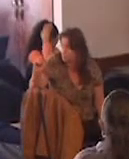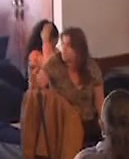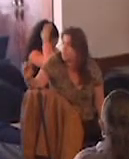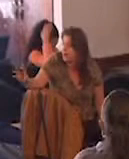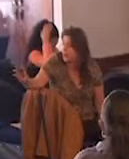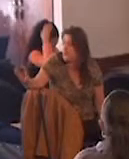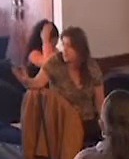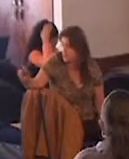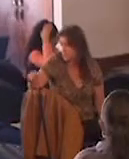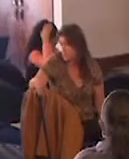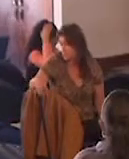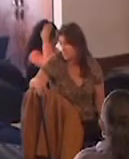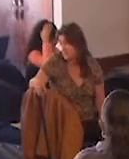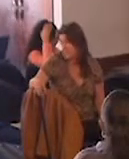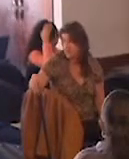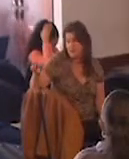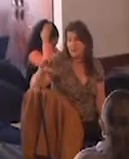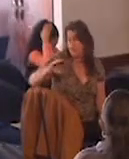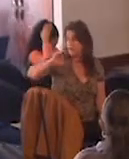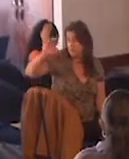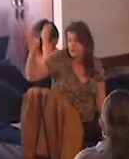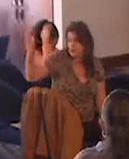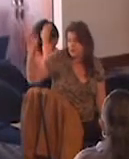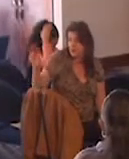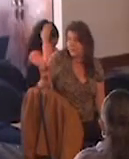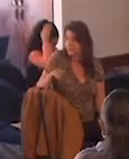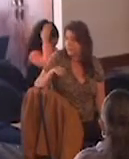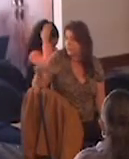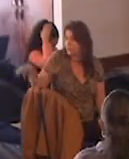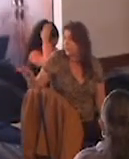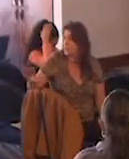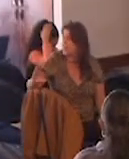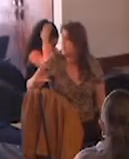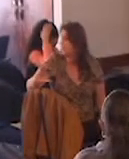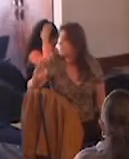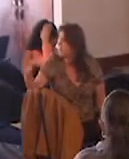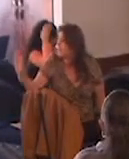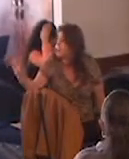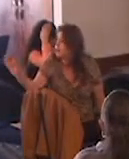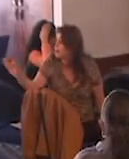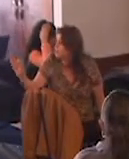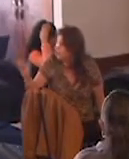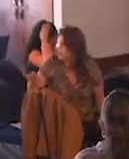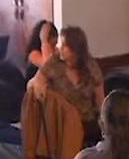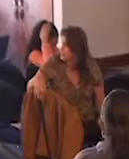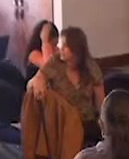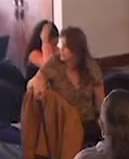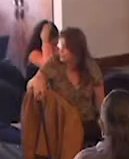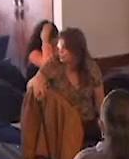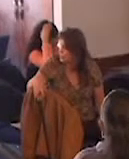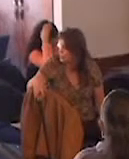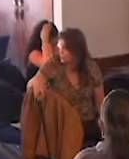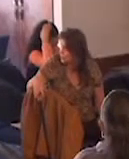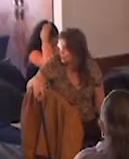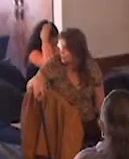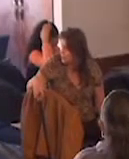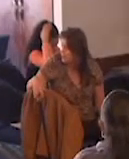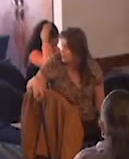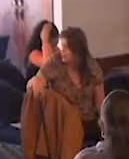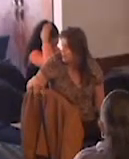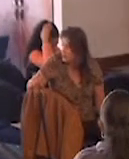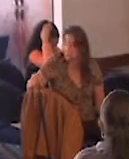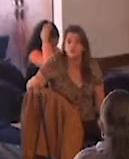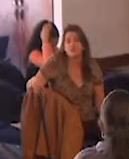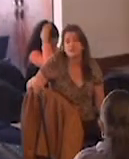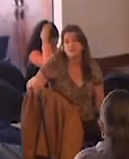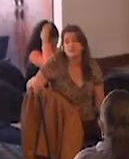instituciones que están solamente para eso, para chicos especiales. Y ahora con el auge del autismo, entonces, y nadie sabe cómo comunicarse con nuestros